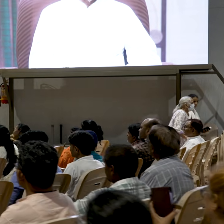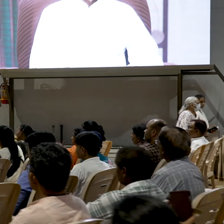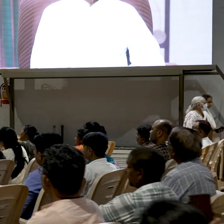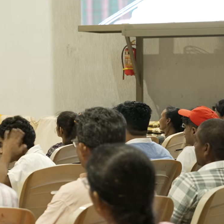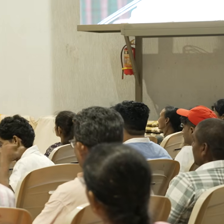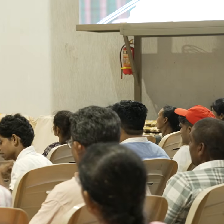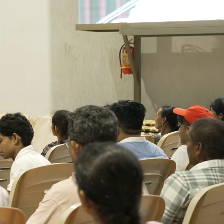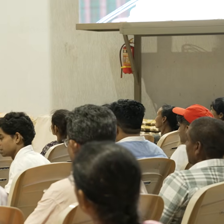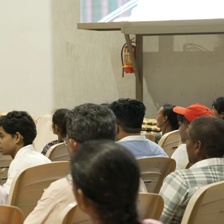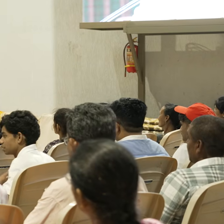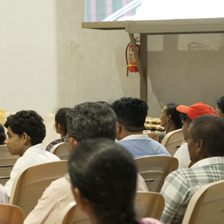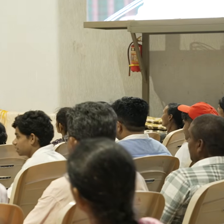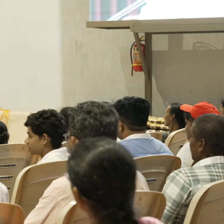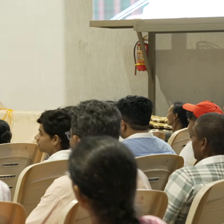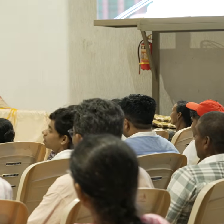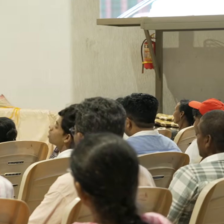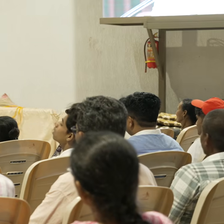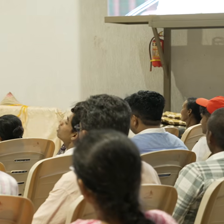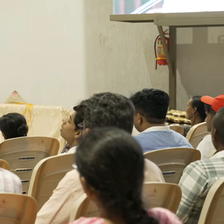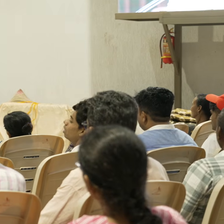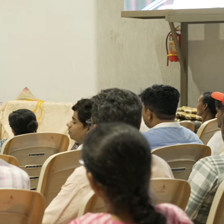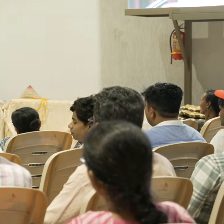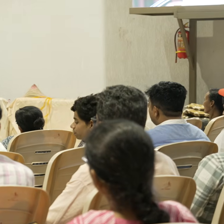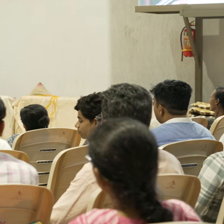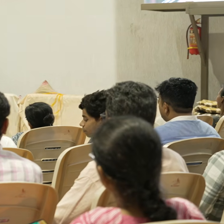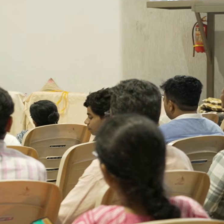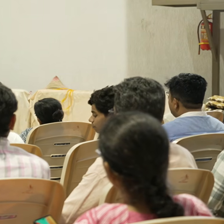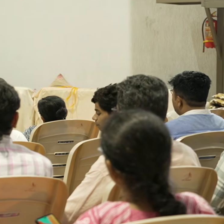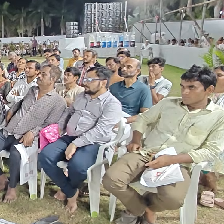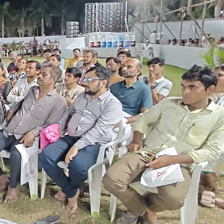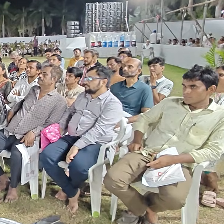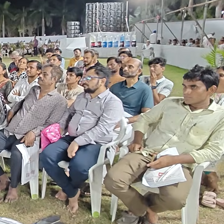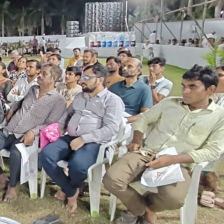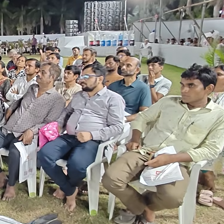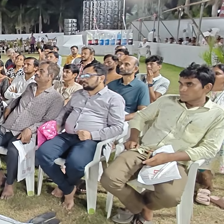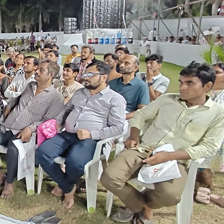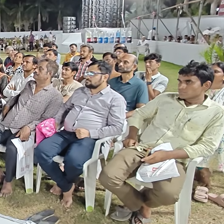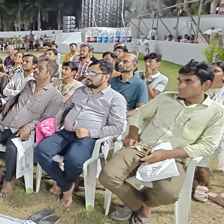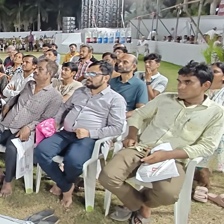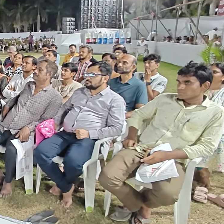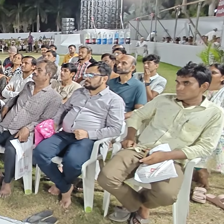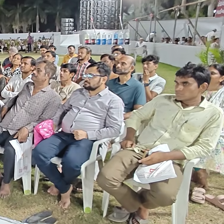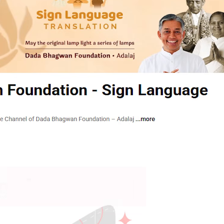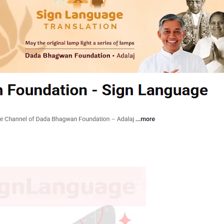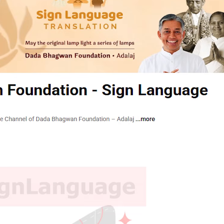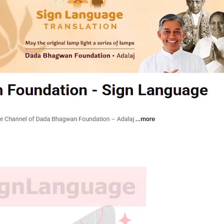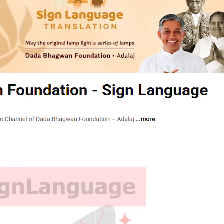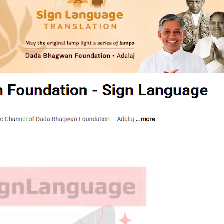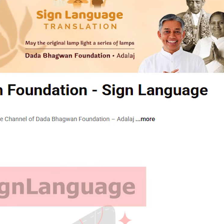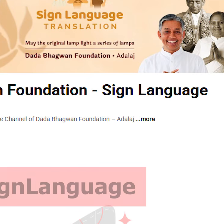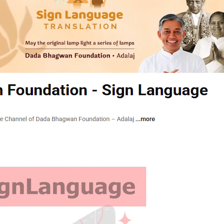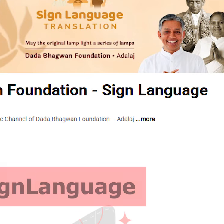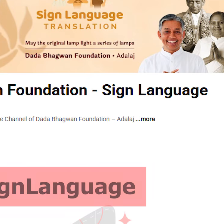છે. પૂજ્યશ્રી તથા આપ્તપુત્રના સત્સંગ પણ સાઇન લેંગ્વેજમાં અનુવાદિત થાય છે. અને હવે